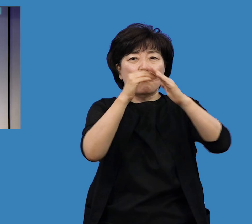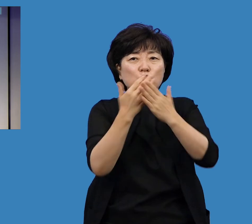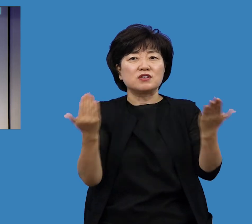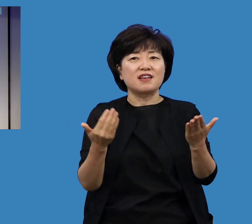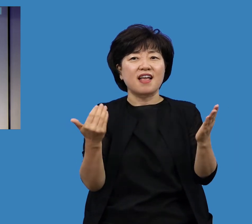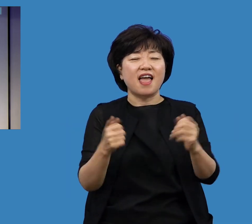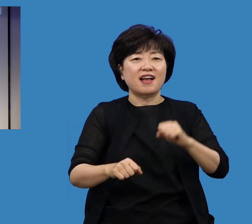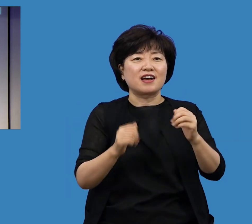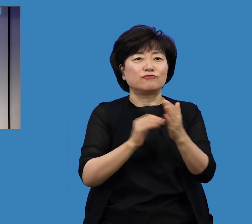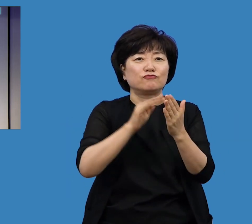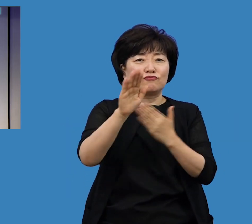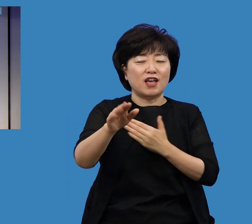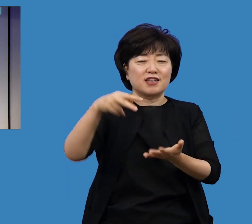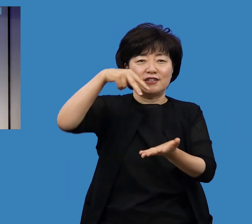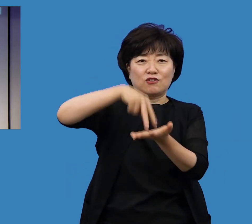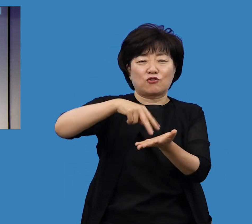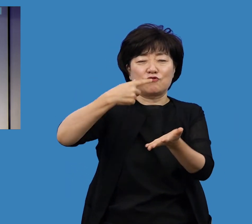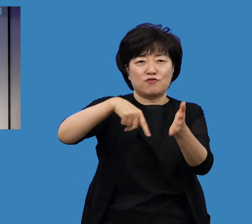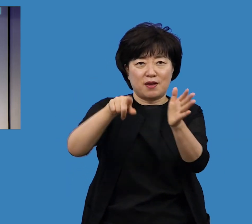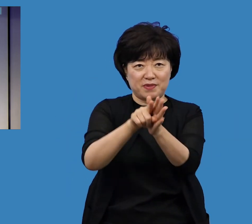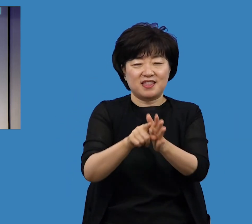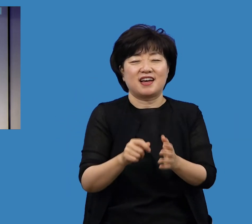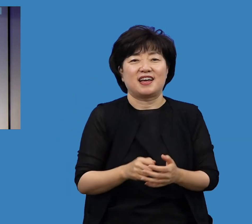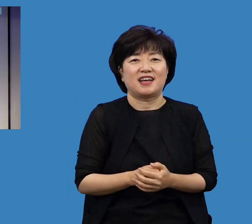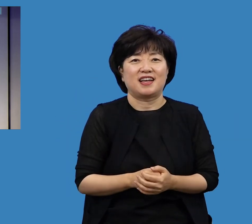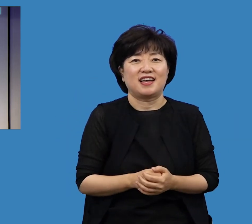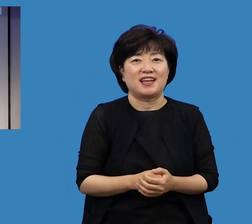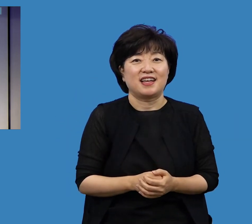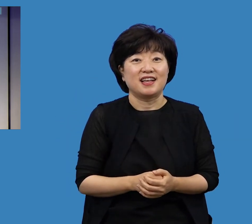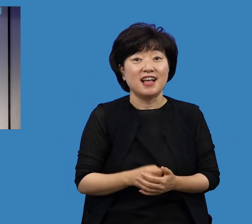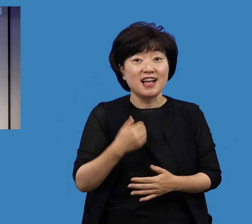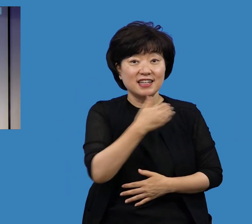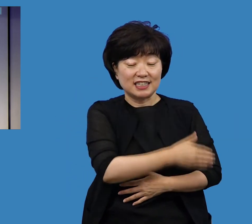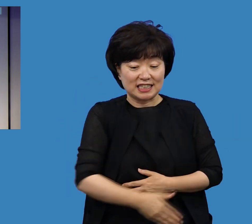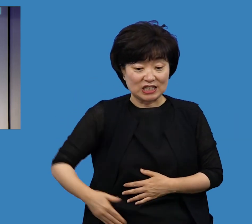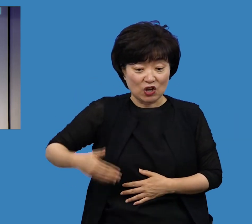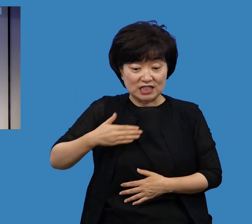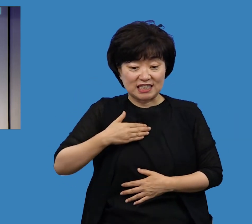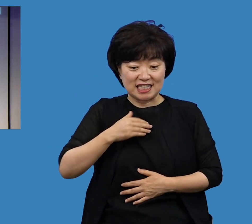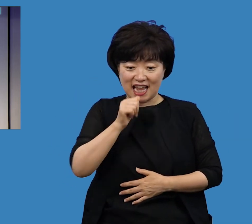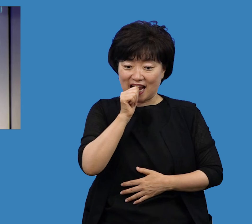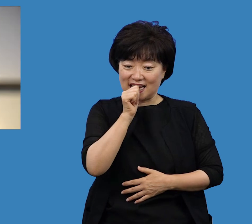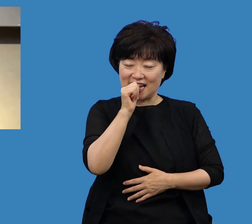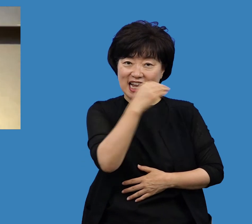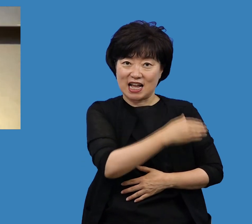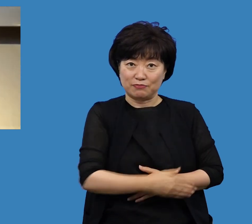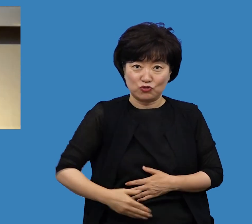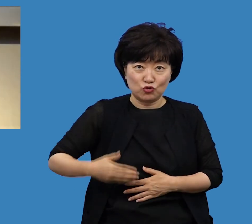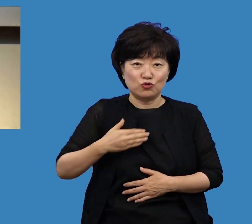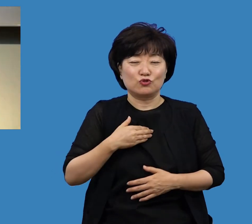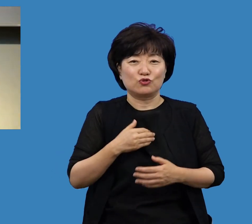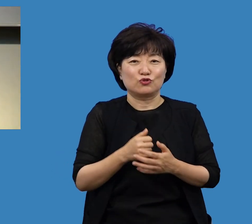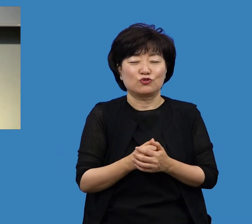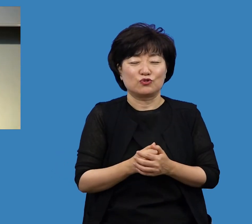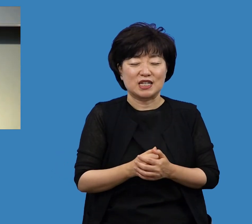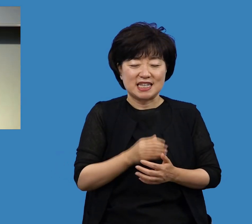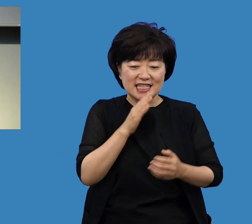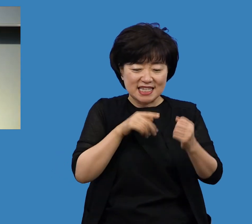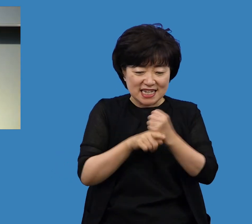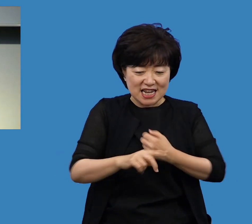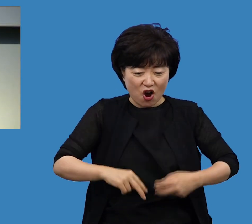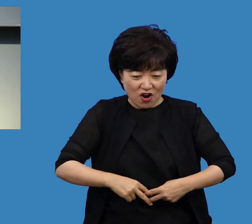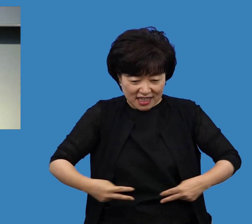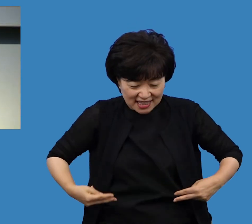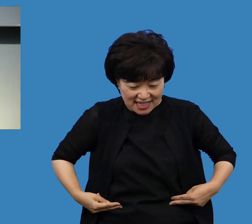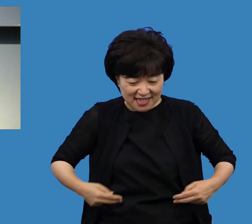유명한 전신갑주 얘기인데 이제 그러고 나서 이 전신갑주가 쭉 나오죠. 진리의 허리띠를 띠고 의의 호심경을 붙이고 평안의 복음에